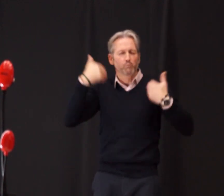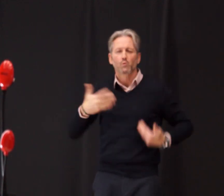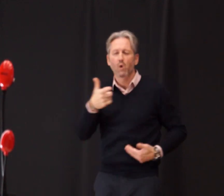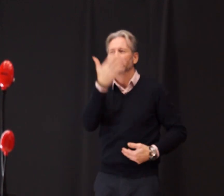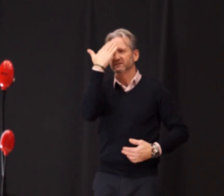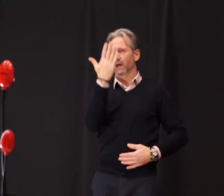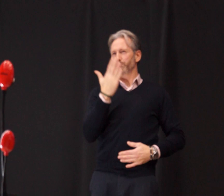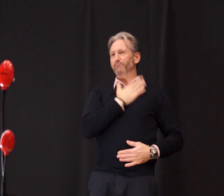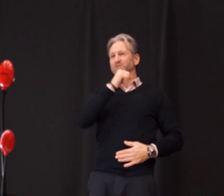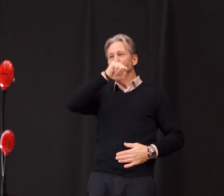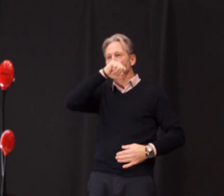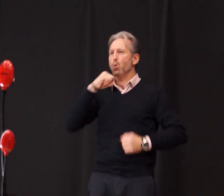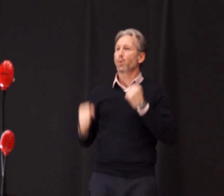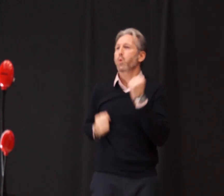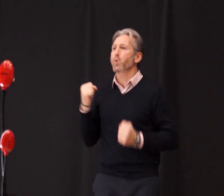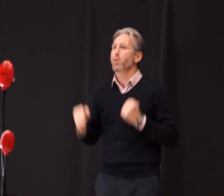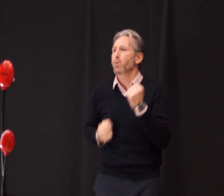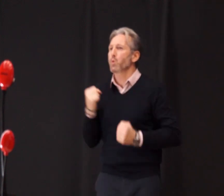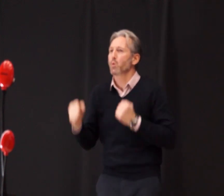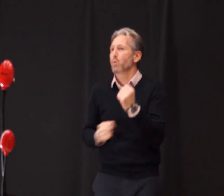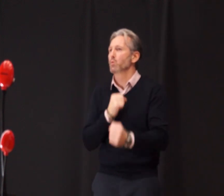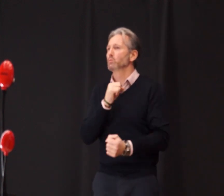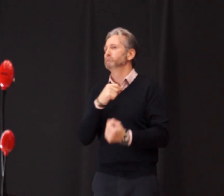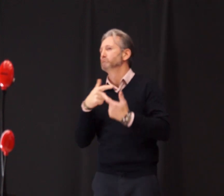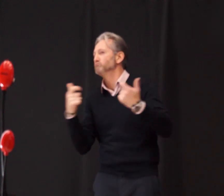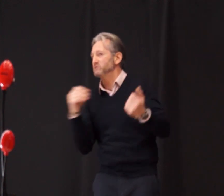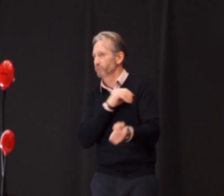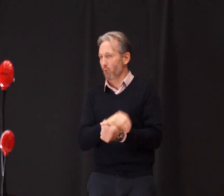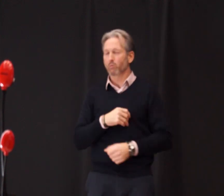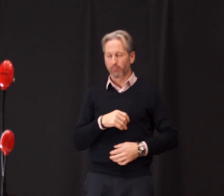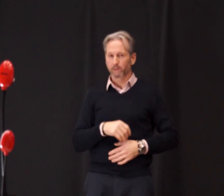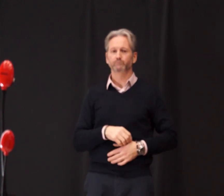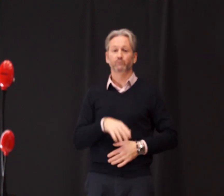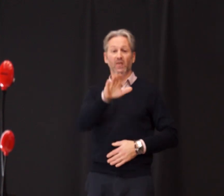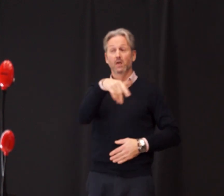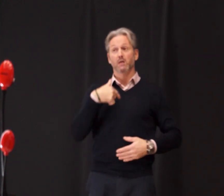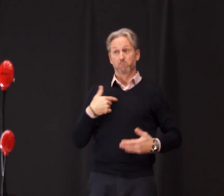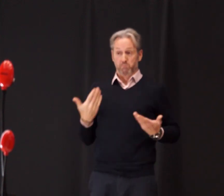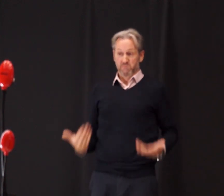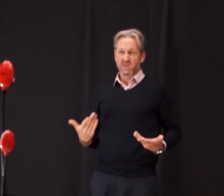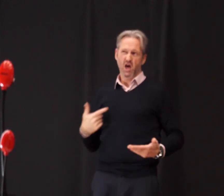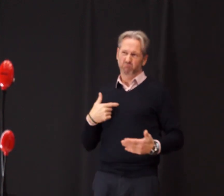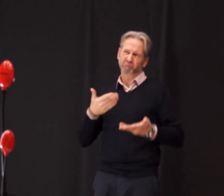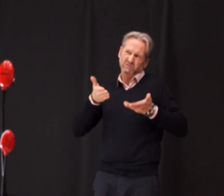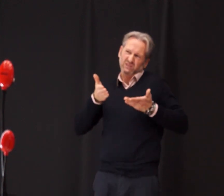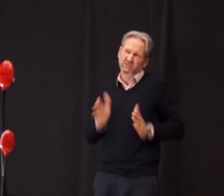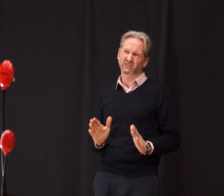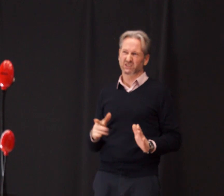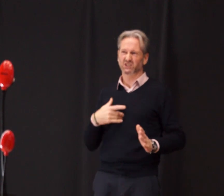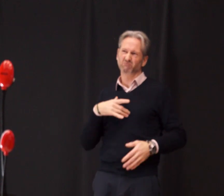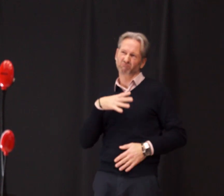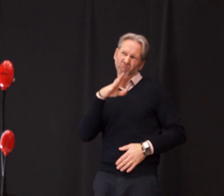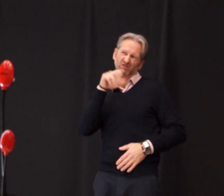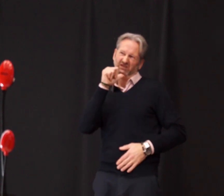une. Et on prend un autre exemple, comme courir. Et par exemple, quand je